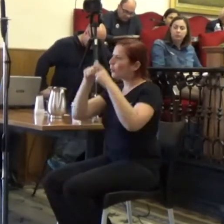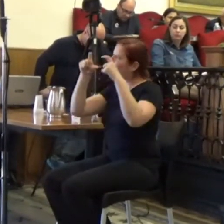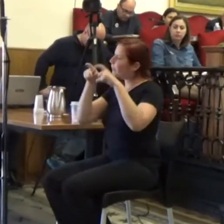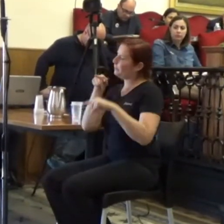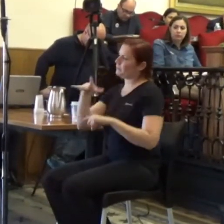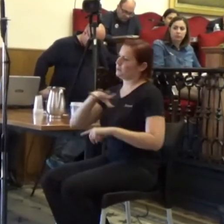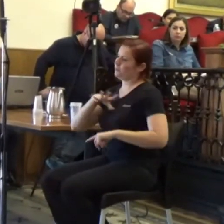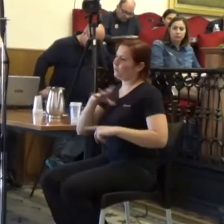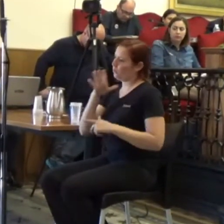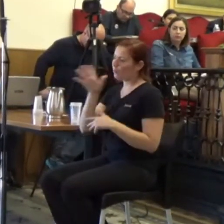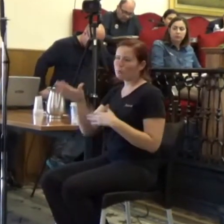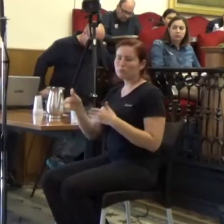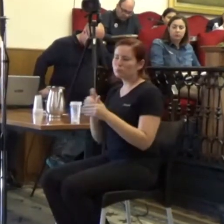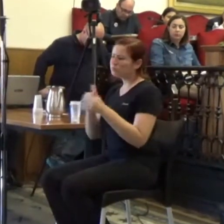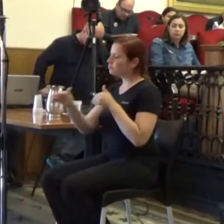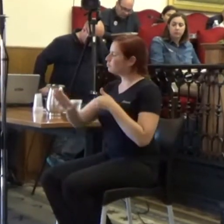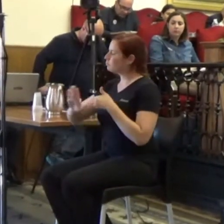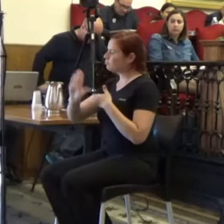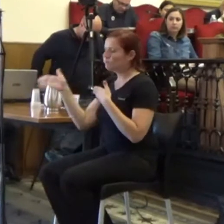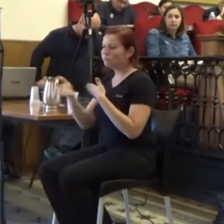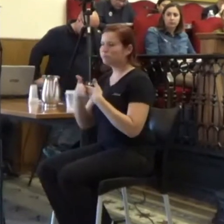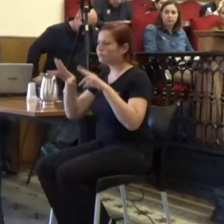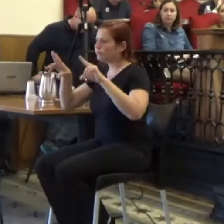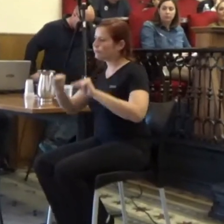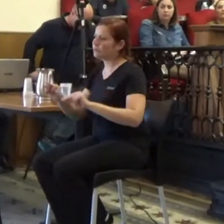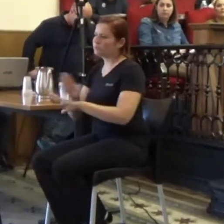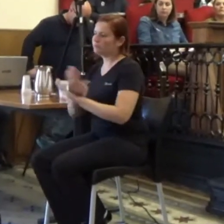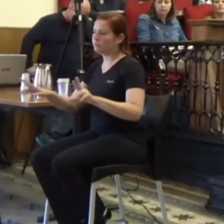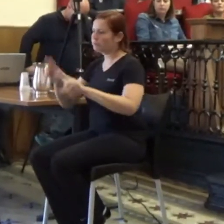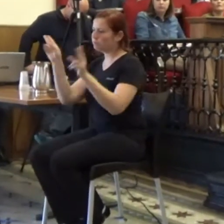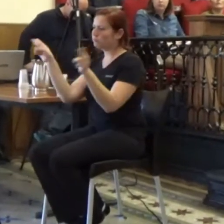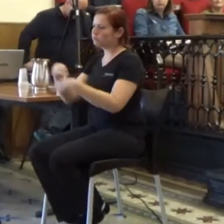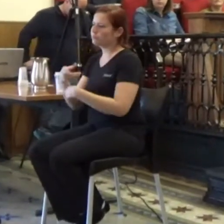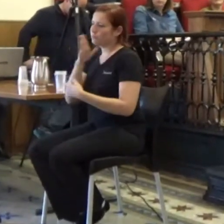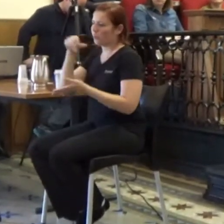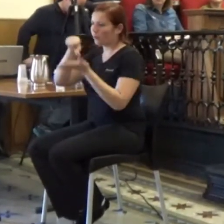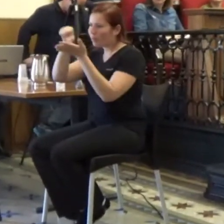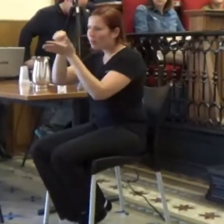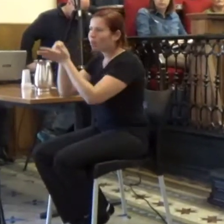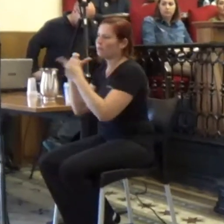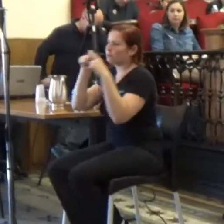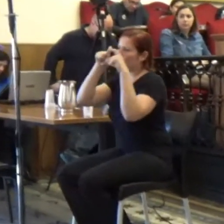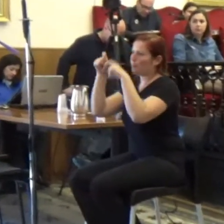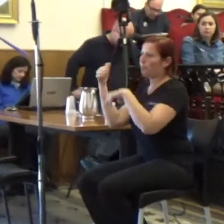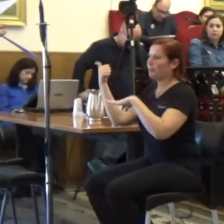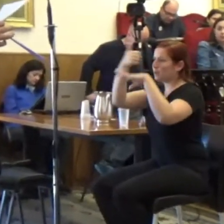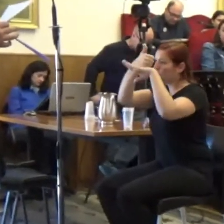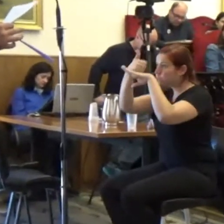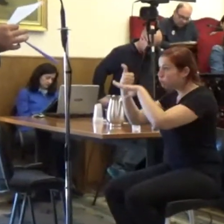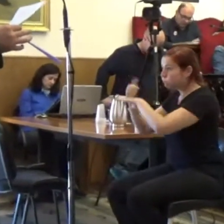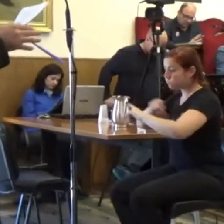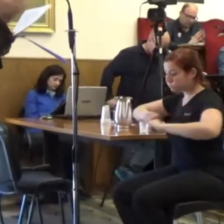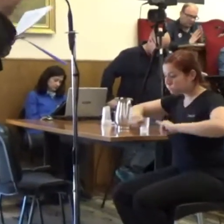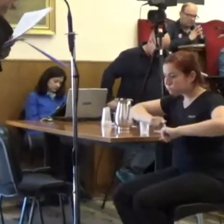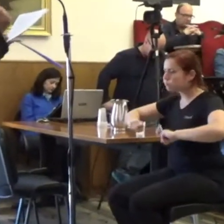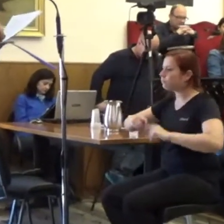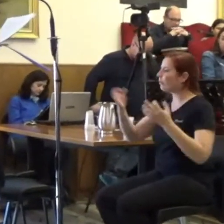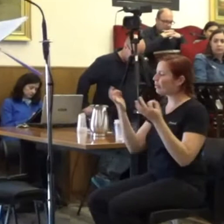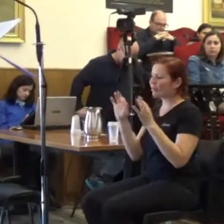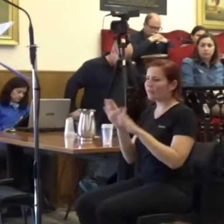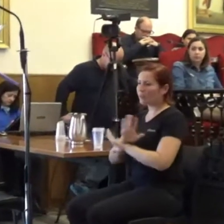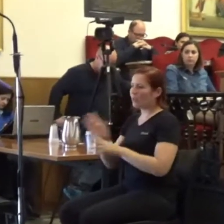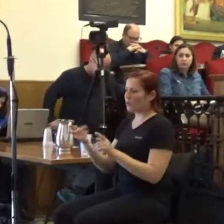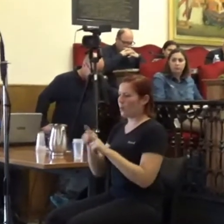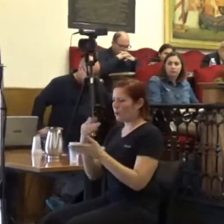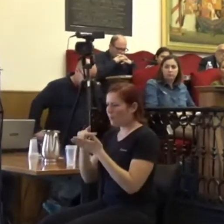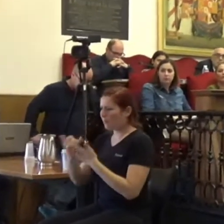para parar esta violación de derechos laborales, que sigan inspeccionando a estos centros y a los empresarios quienes los dirigen, que dejen ya de experimentar con nuestras vidas y